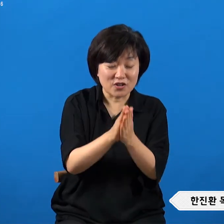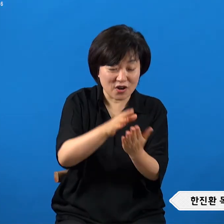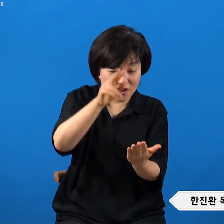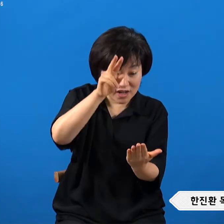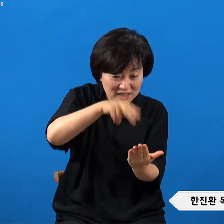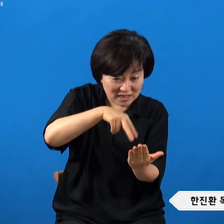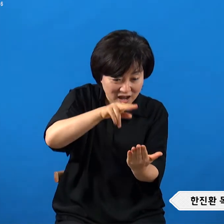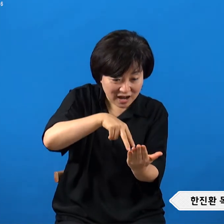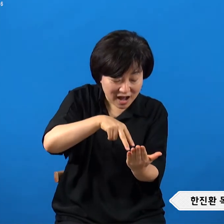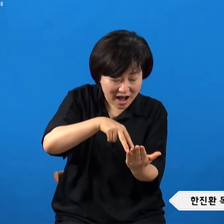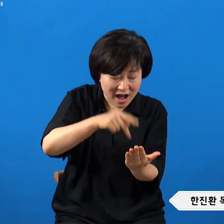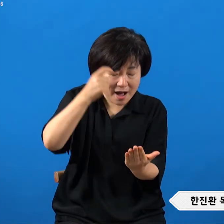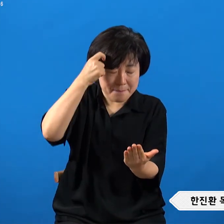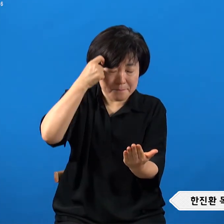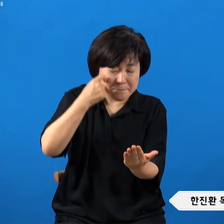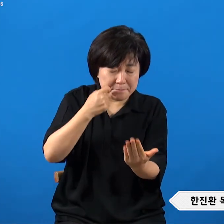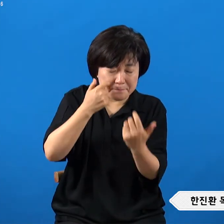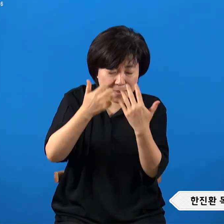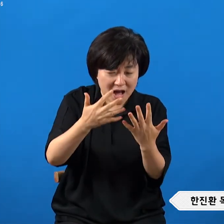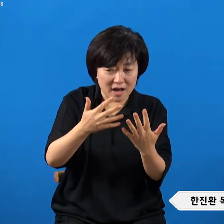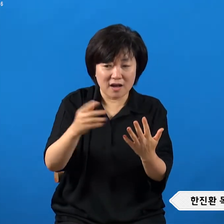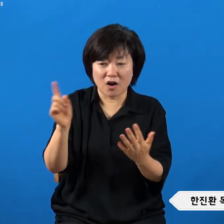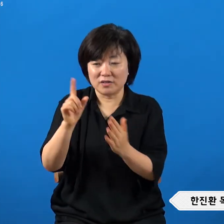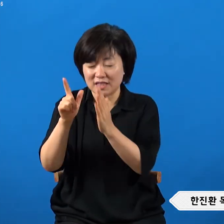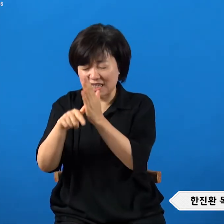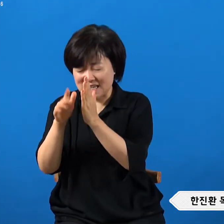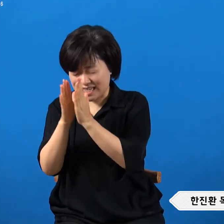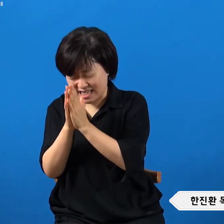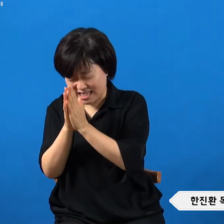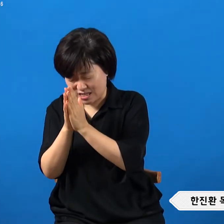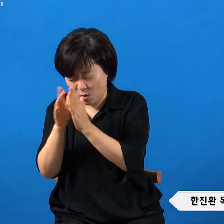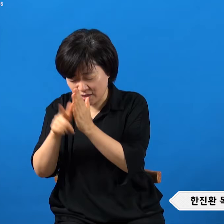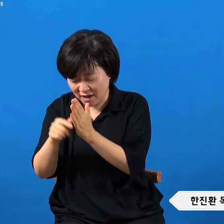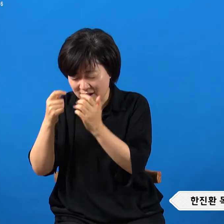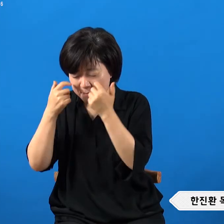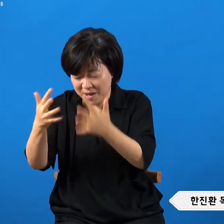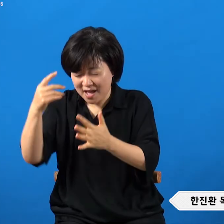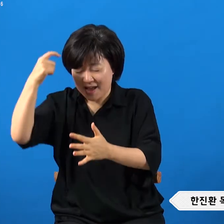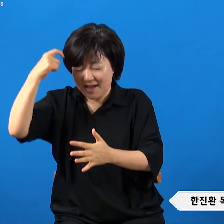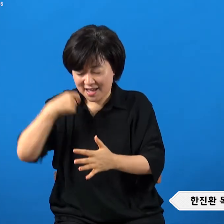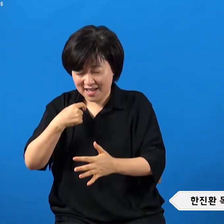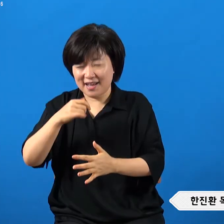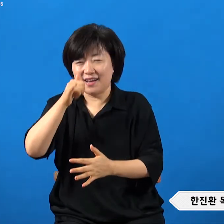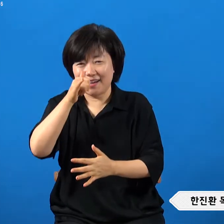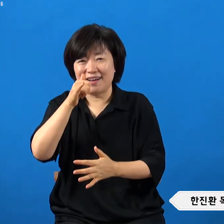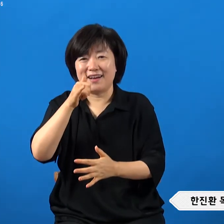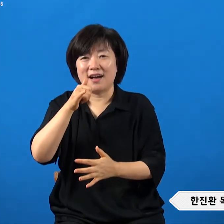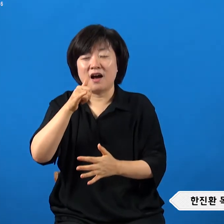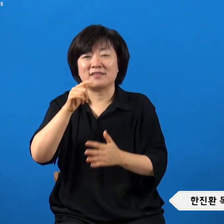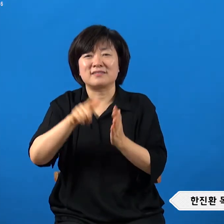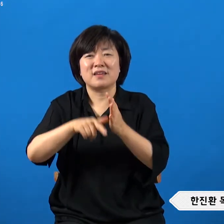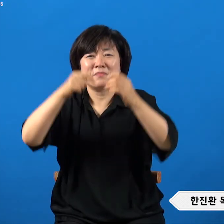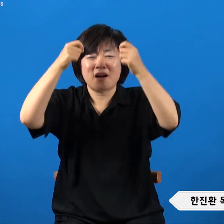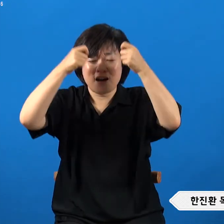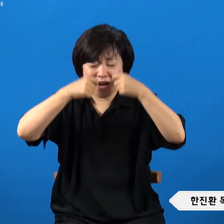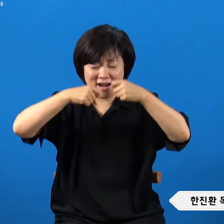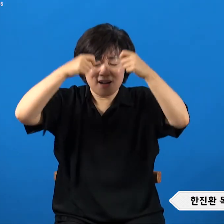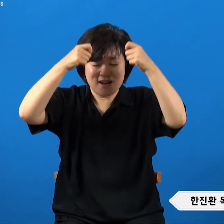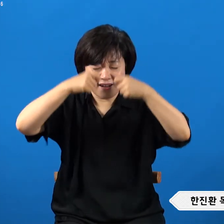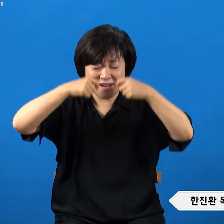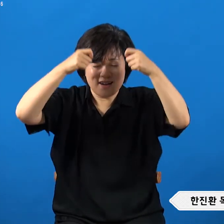성경을 읽다가 그 체험을 할 수도 있고 기도하다가 그 체험을 할 수도 있습니다. 그러면 그 눈물이